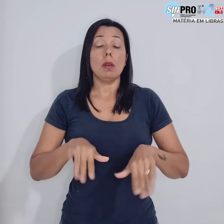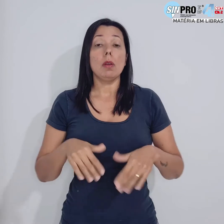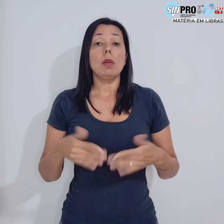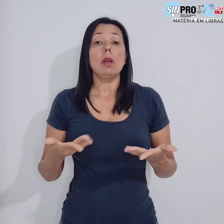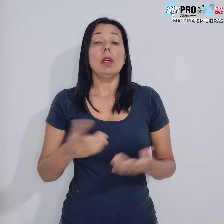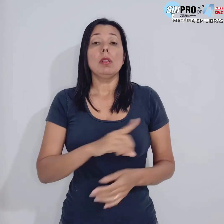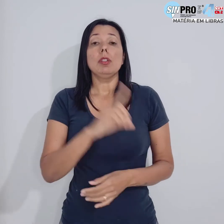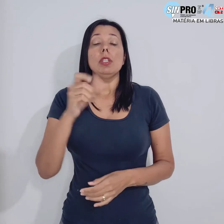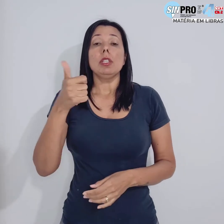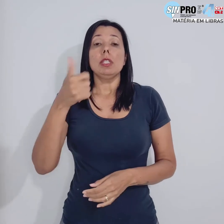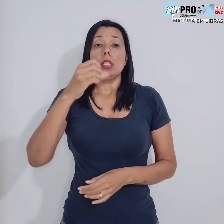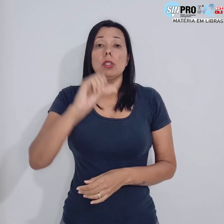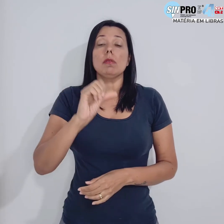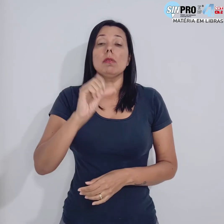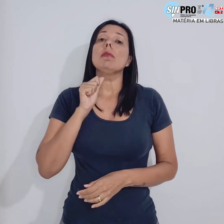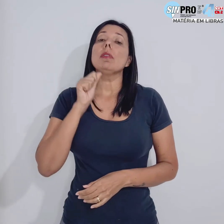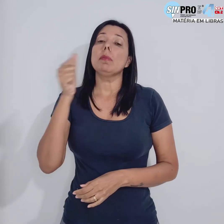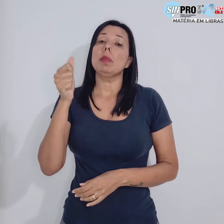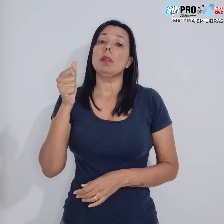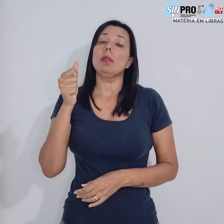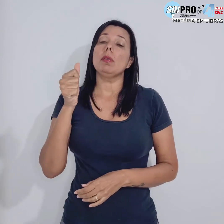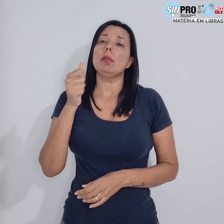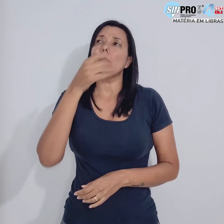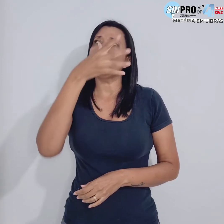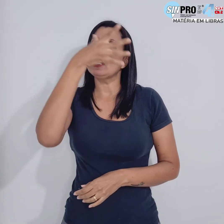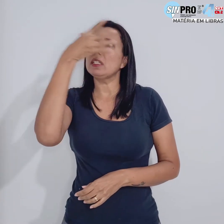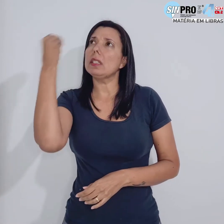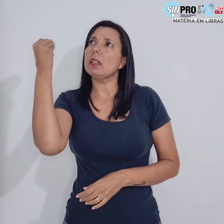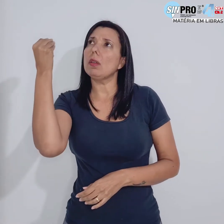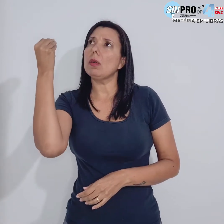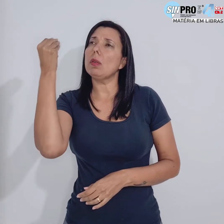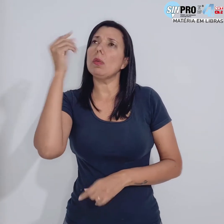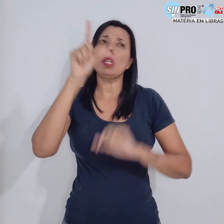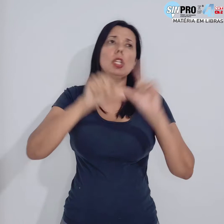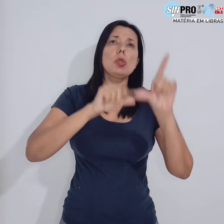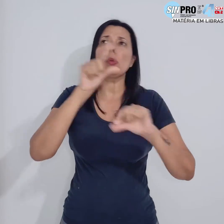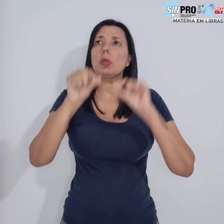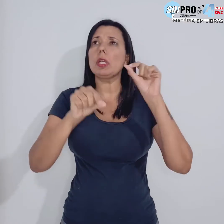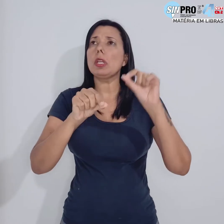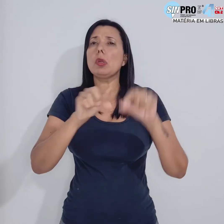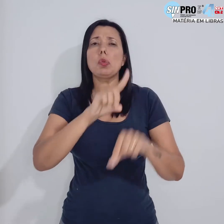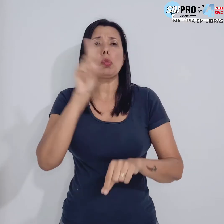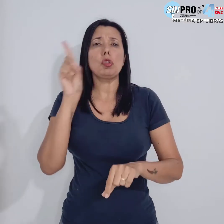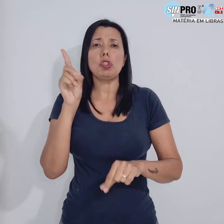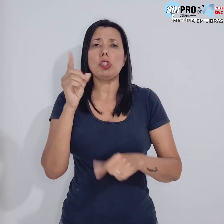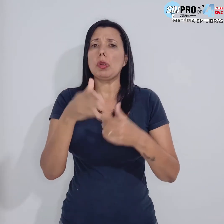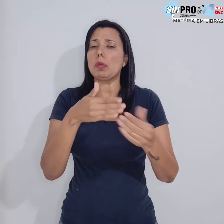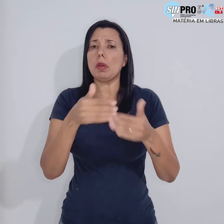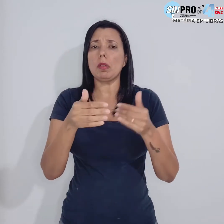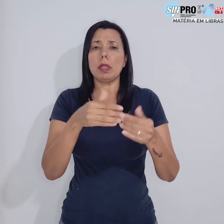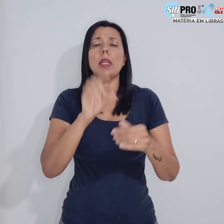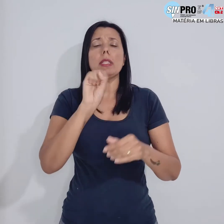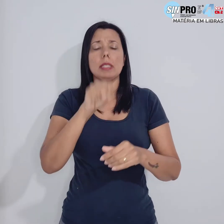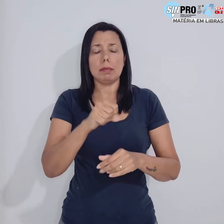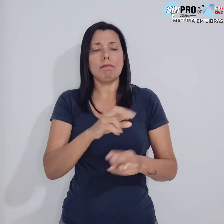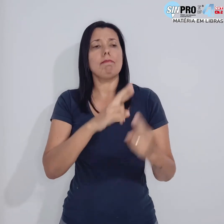Quando o dia 19 de abril caiu no esquecimento, escolheram uma data que os representassem de fato